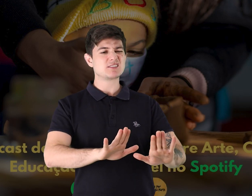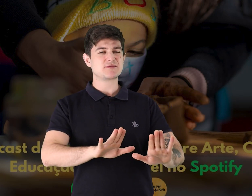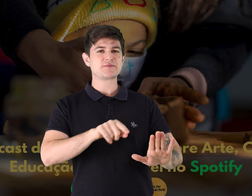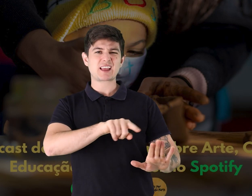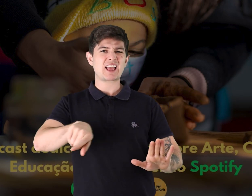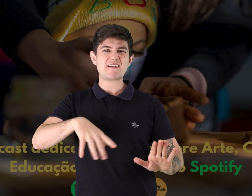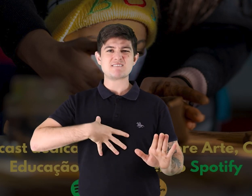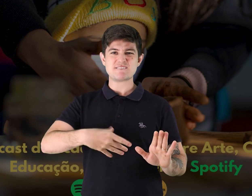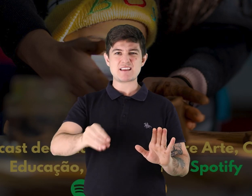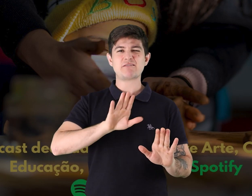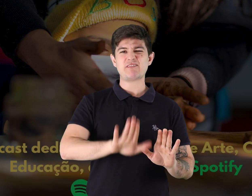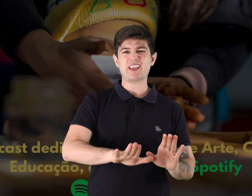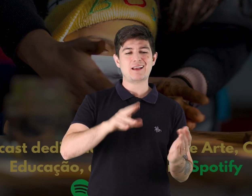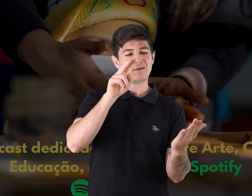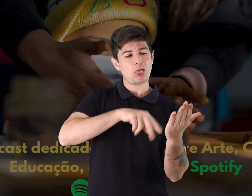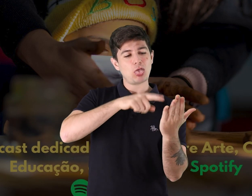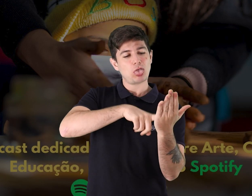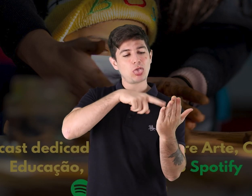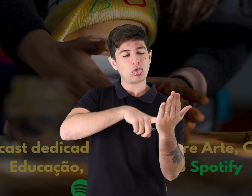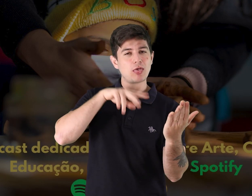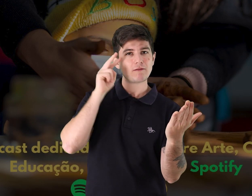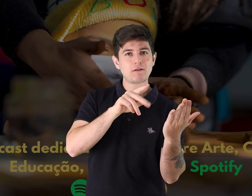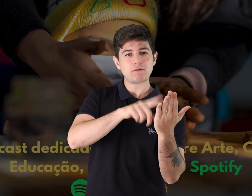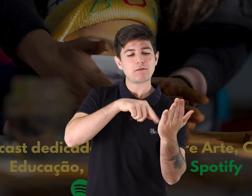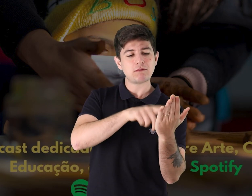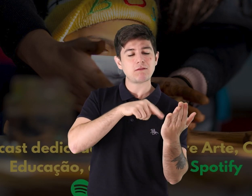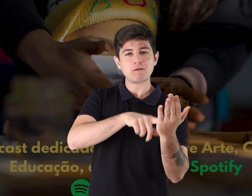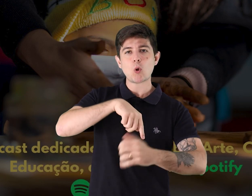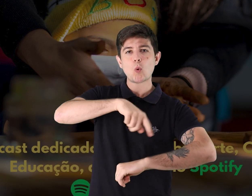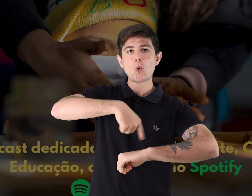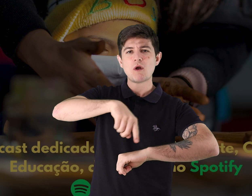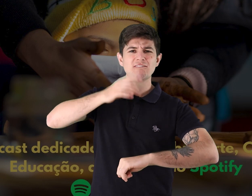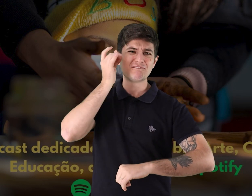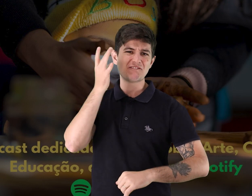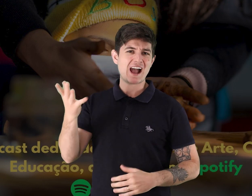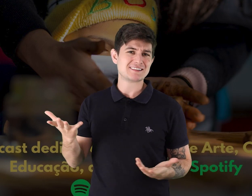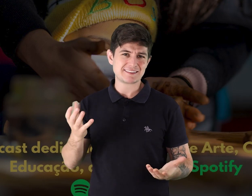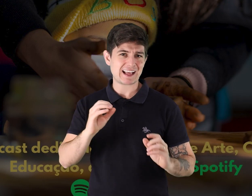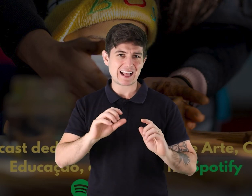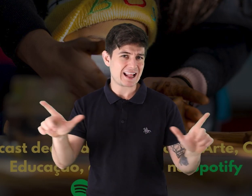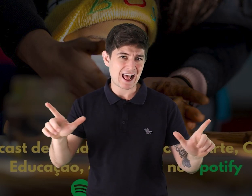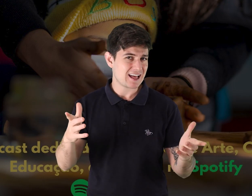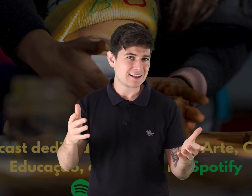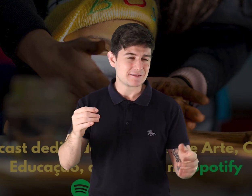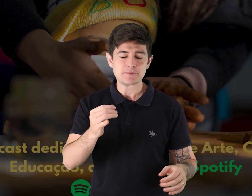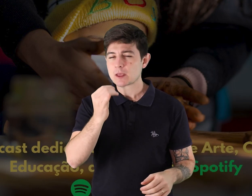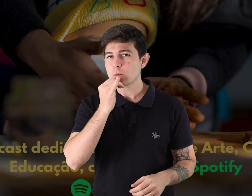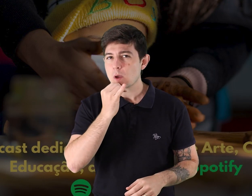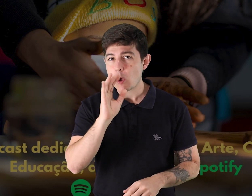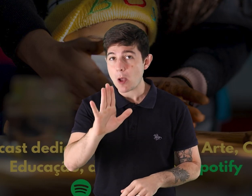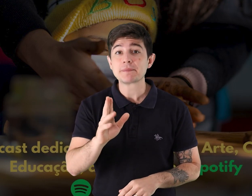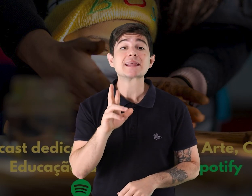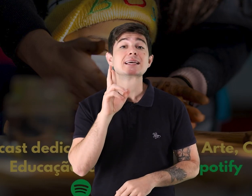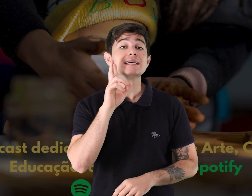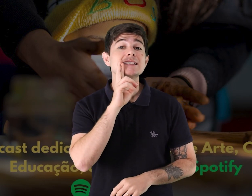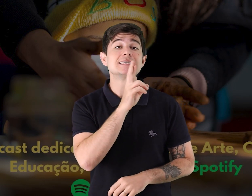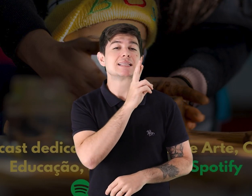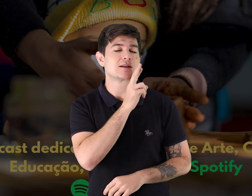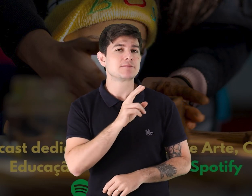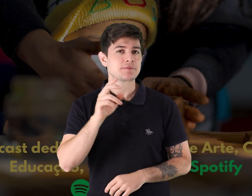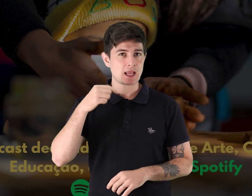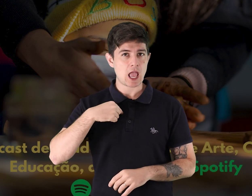família deixar a criança na frente de uma tela. Eu sempre dou o exemplo do